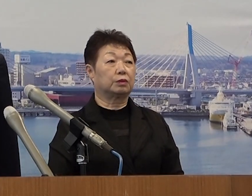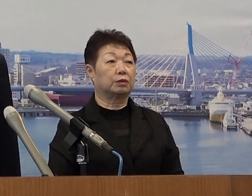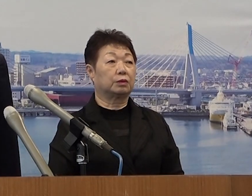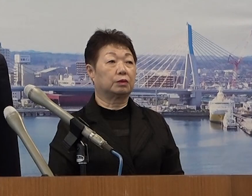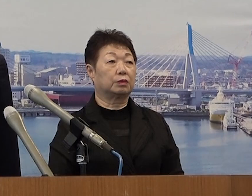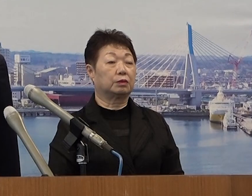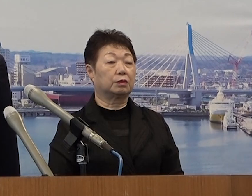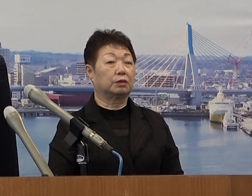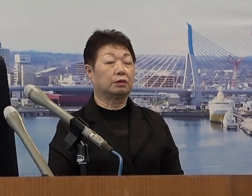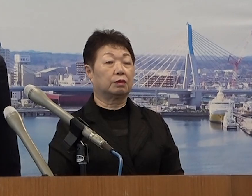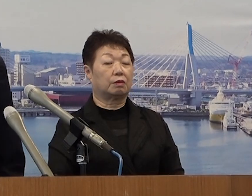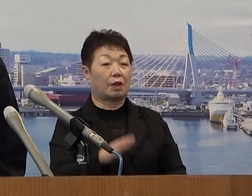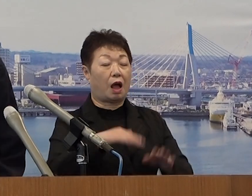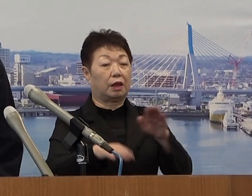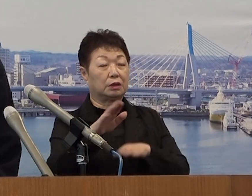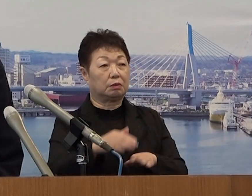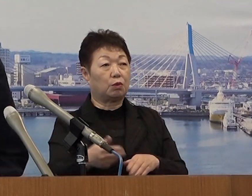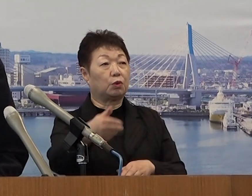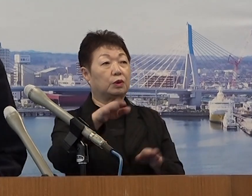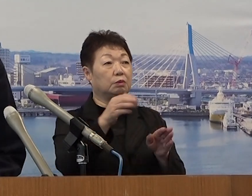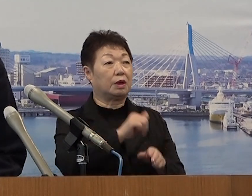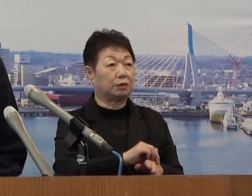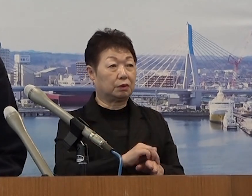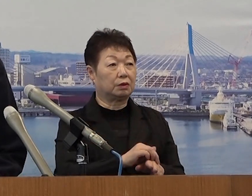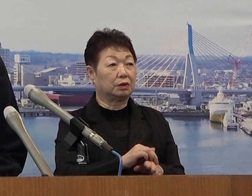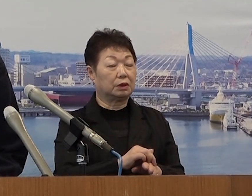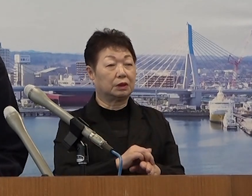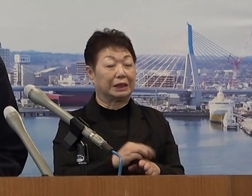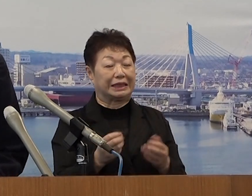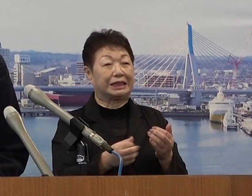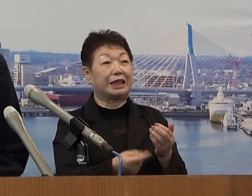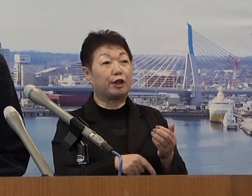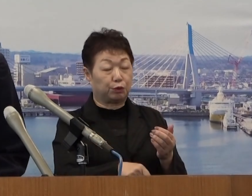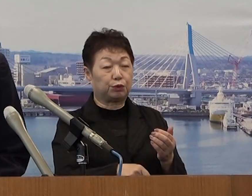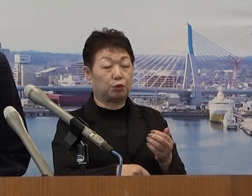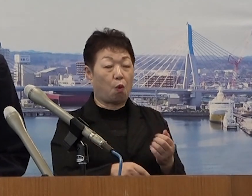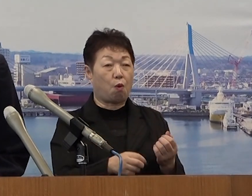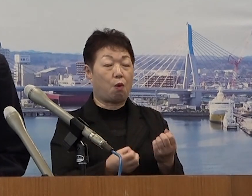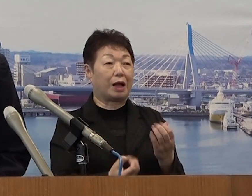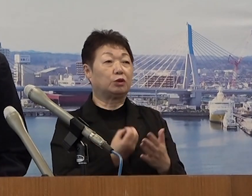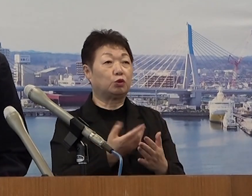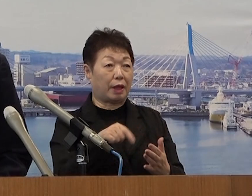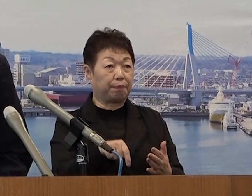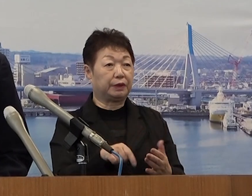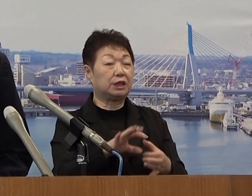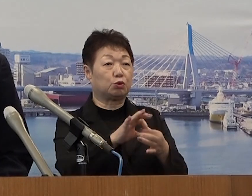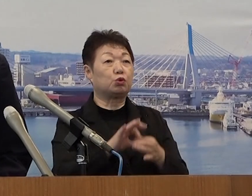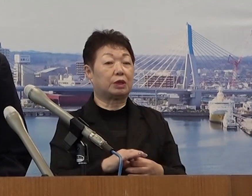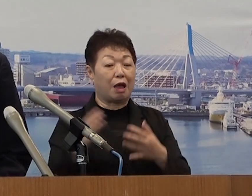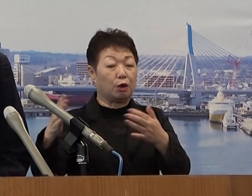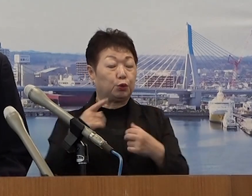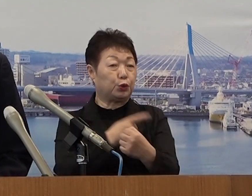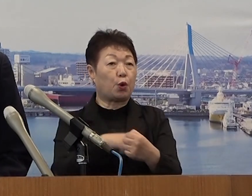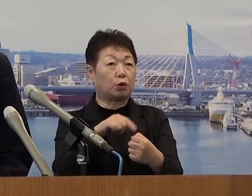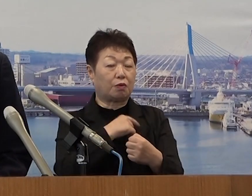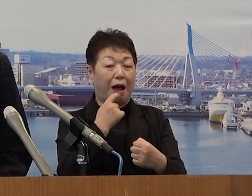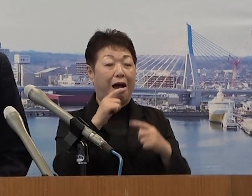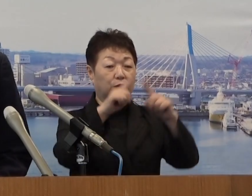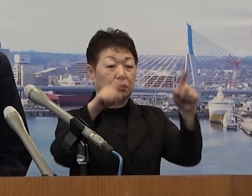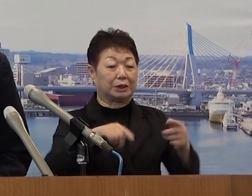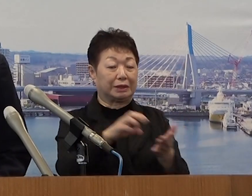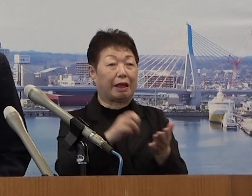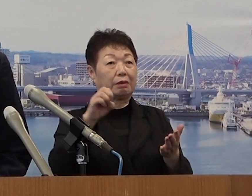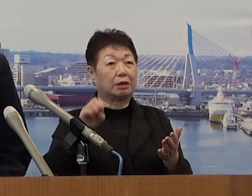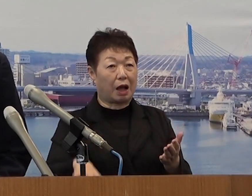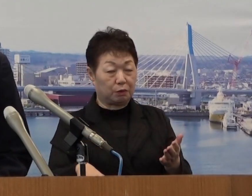すいません、ちょっと話戻りまして、 はい、 地熱発電に関してなんですけれども、まあ、風力に関しては白紙撤回を求めていくという